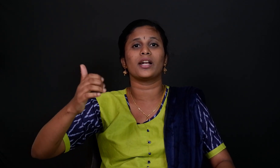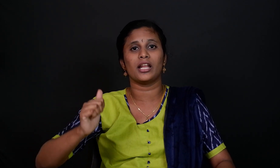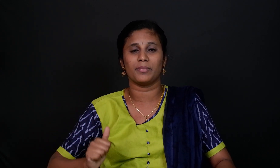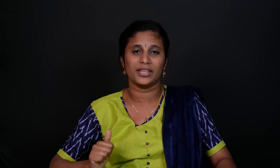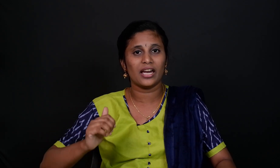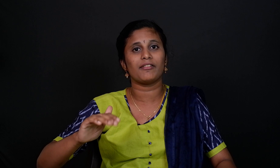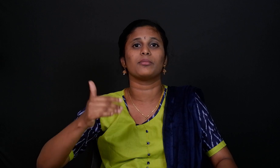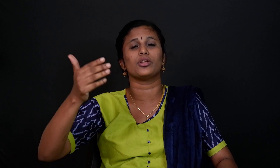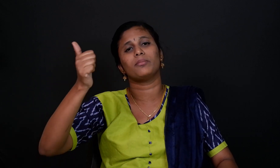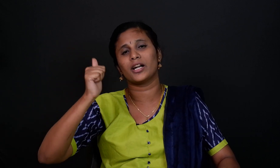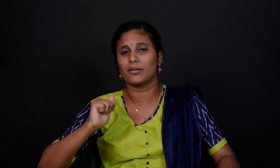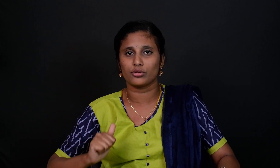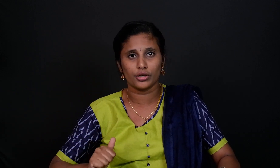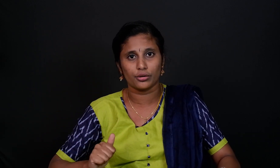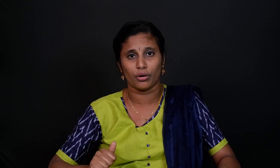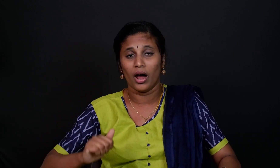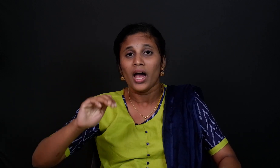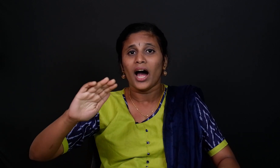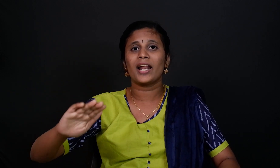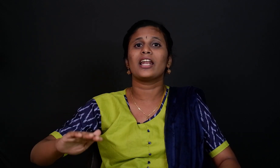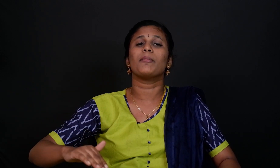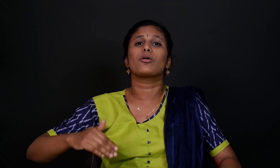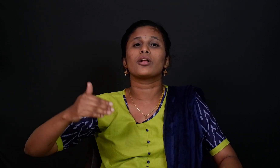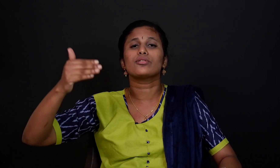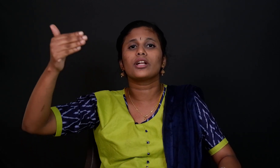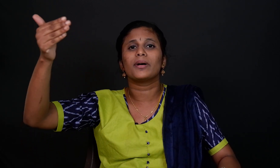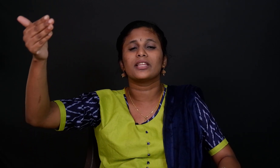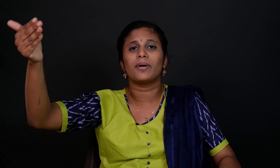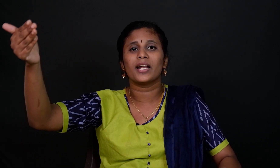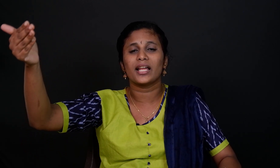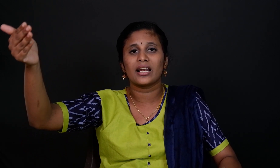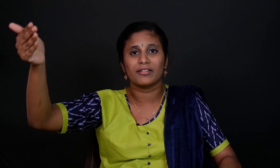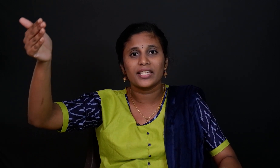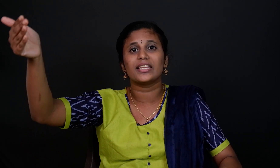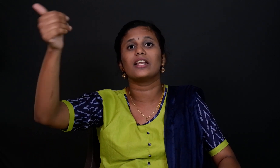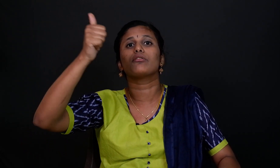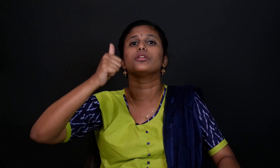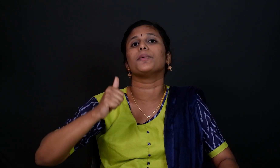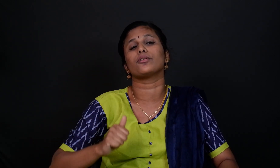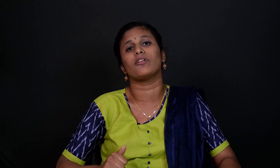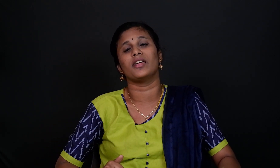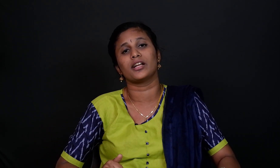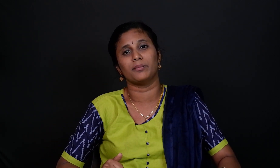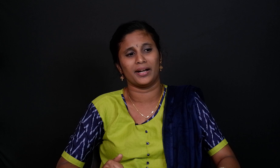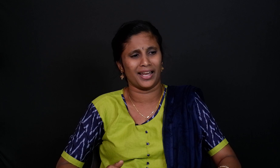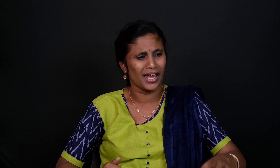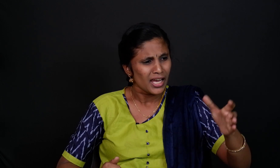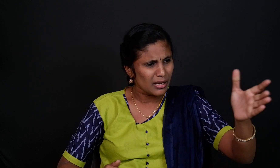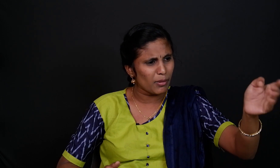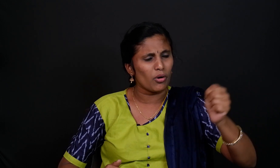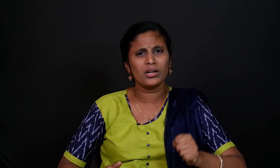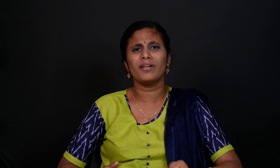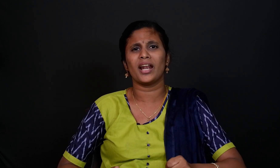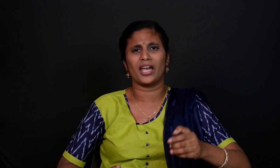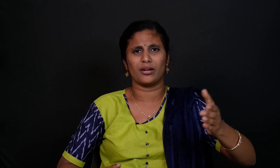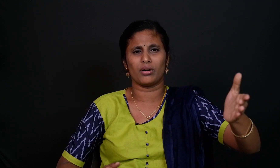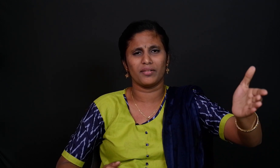மாநிலம், இந்தியாவின் முதல் மாநிலம் சொல்லிட்டு இருக்கோம். ஆனா நம்ம குறை சொல்ற மத்த மாநிலங்களை வந்து எந்த அளவுக்கு வந்து பெட்ரோல் விலை இருக்குன்னு பாருங்க. இப்ப ஒண்ணு வேணாம், என்னோட வீடு